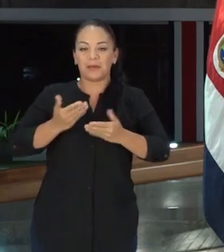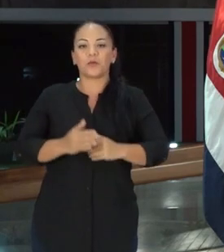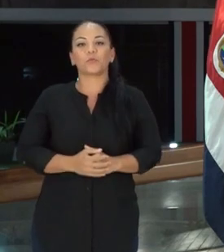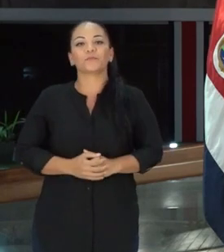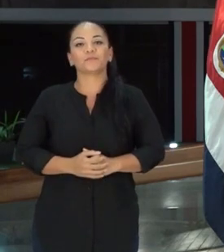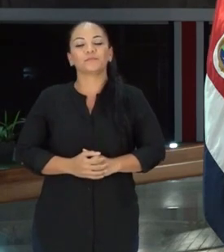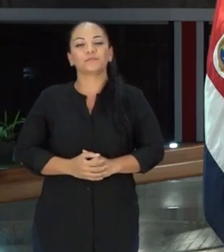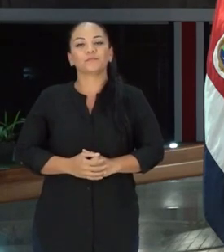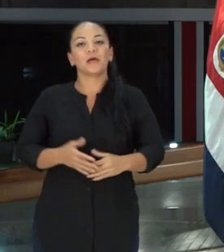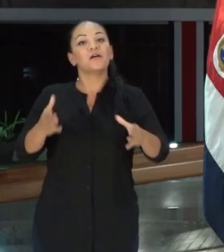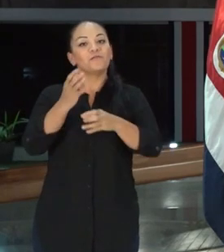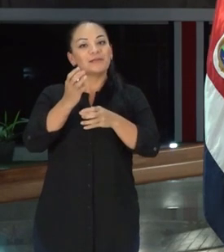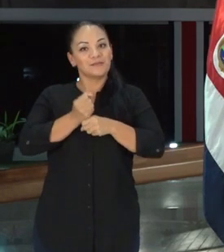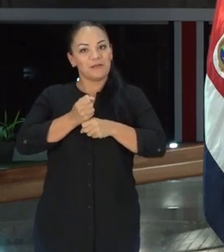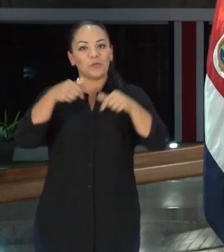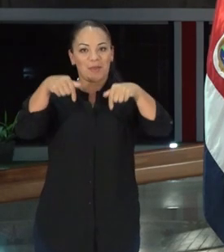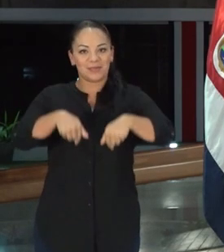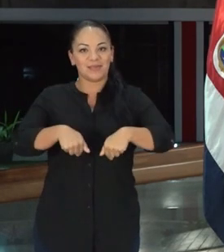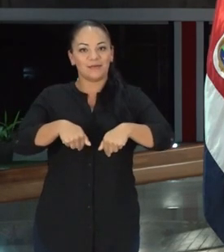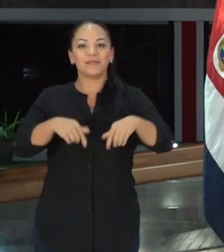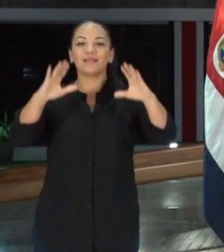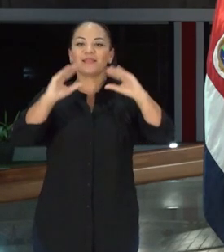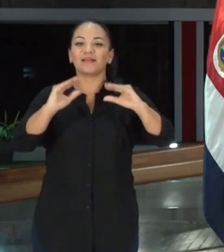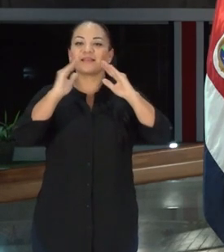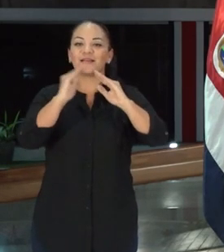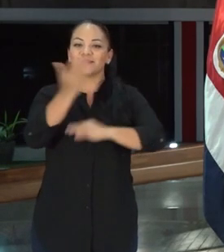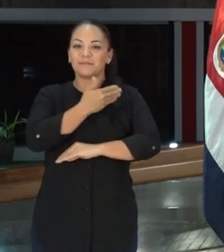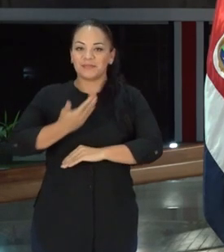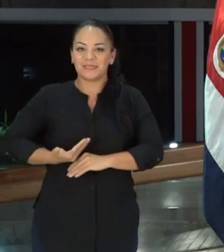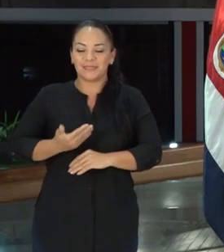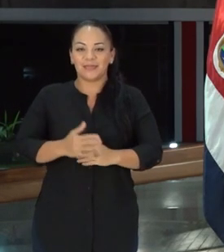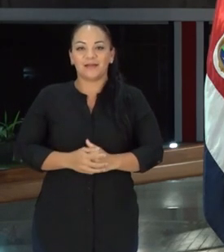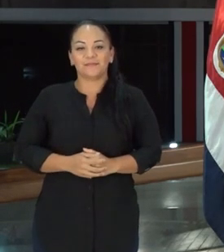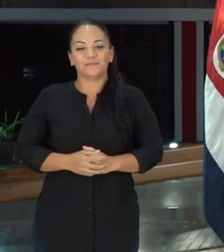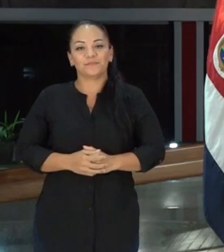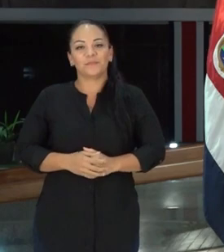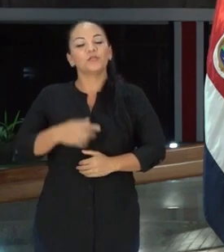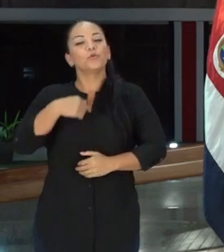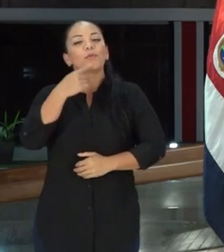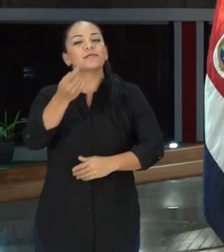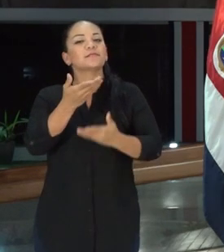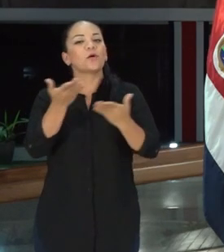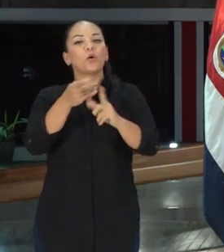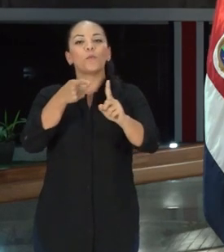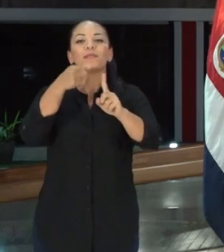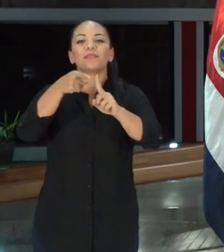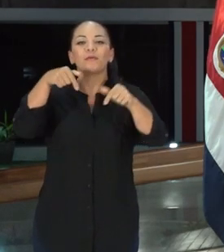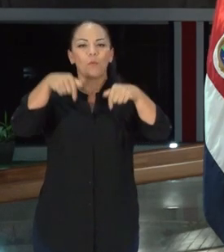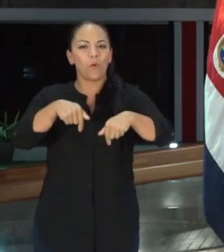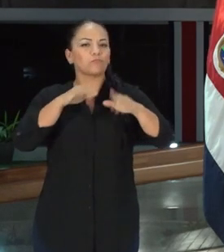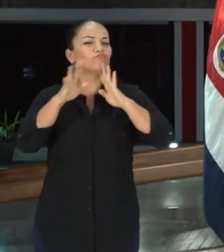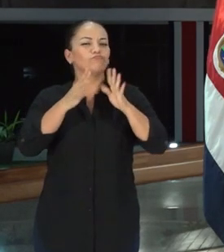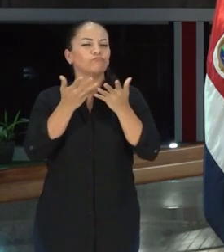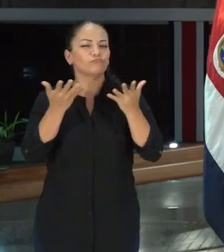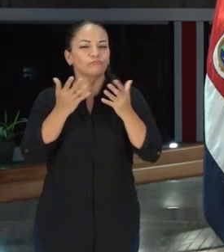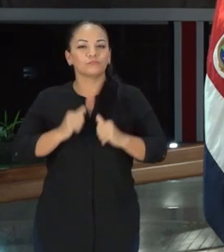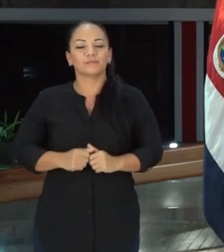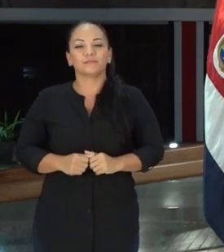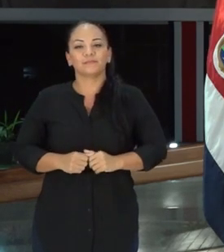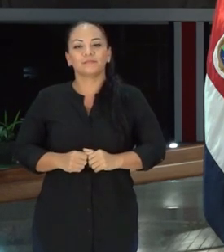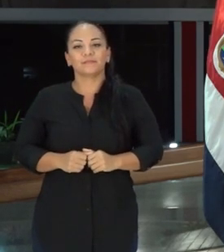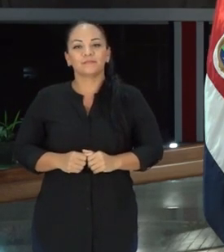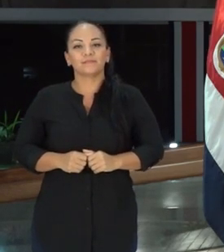recibiéndome aquí esta tarde en Casa Presidencial. Quiero decir que el objetivo de la conversación era